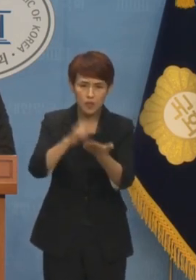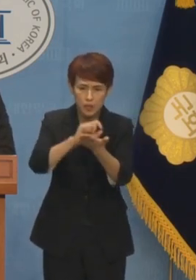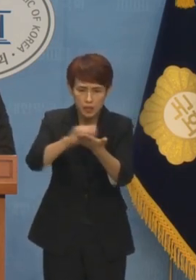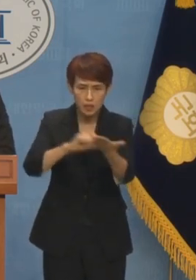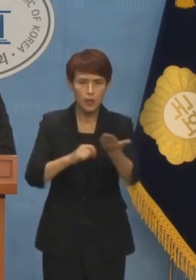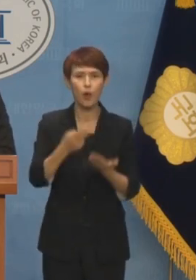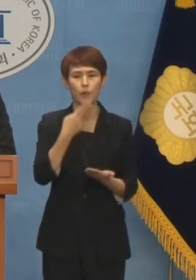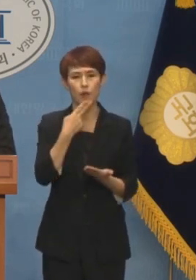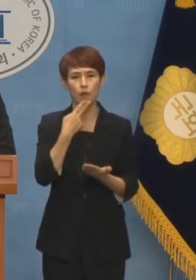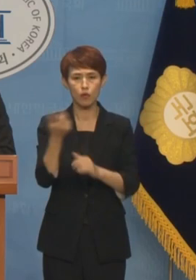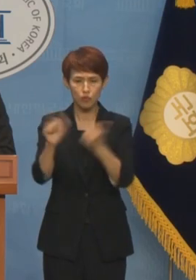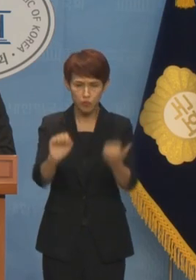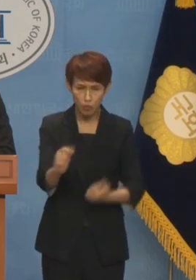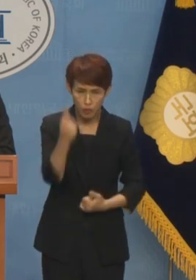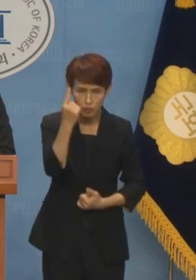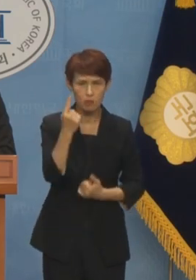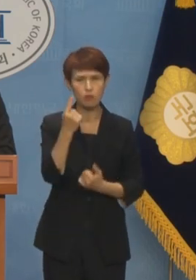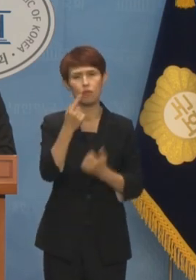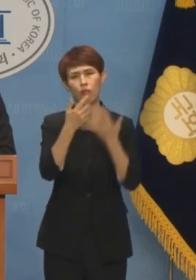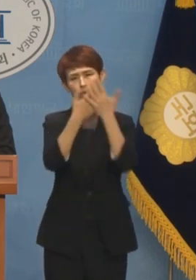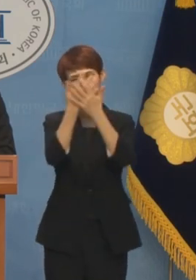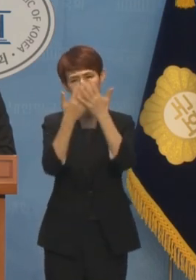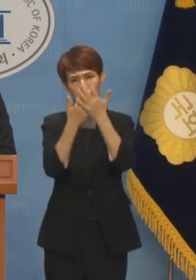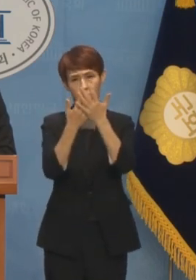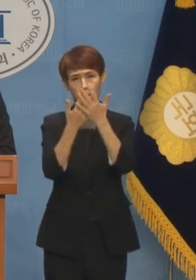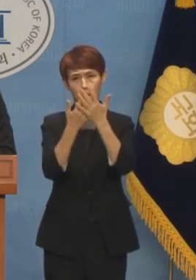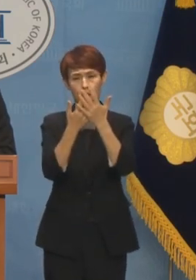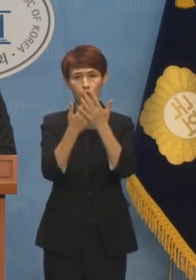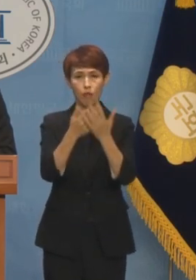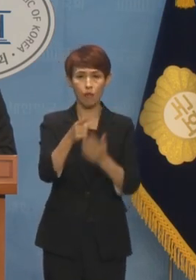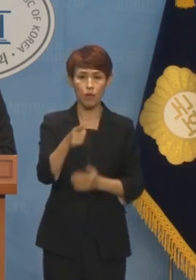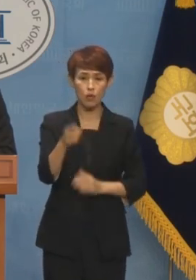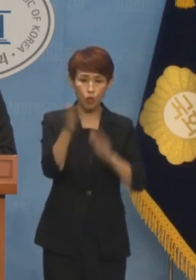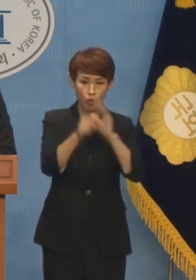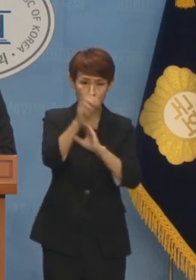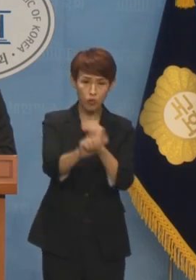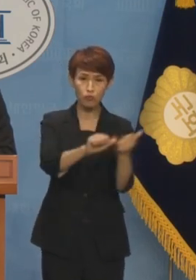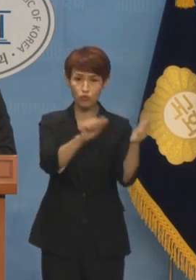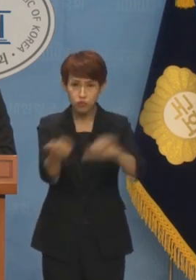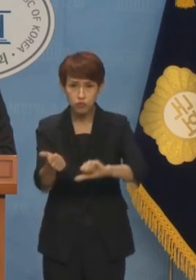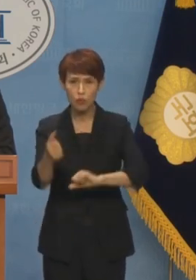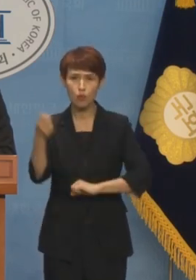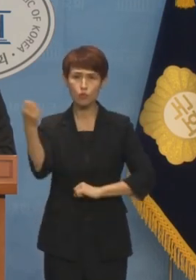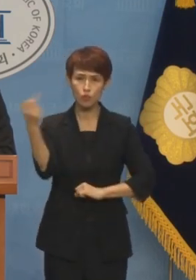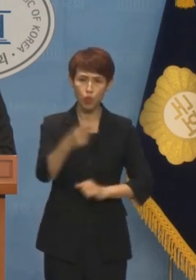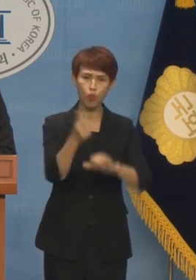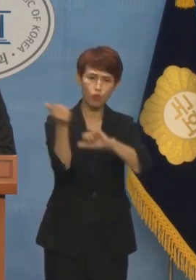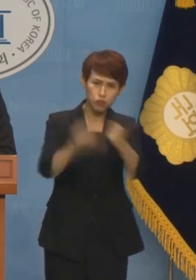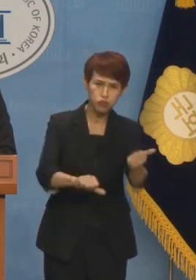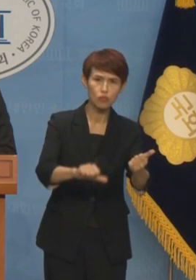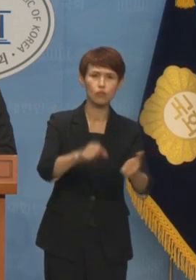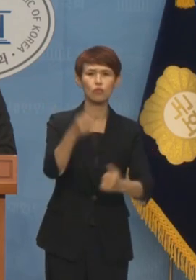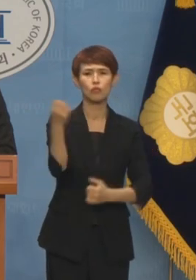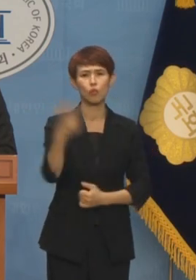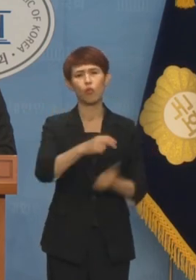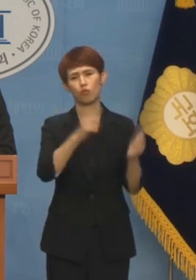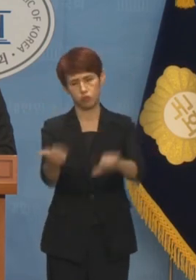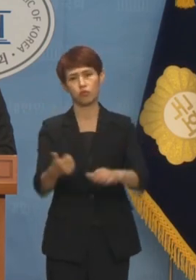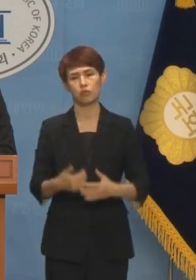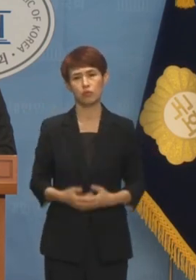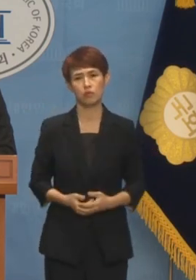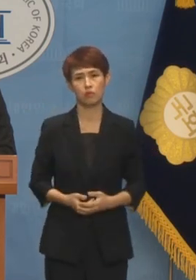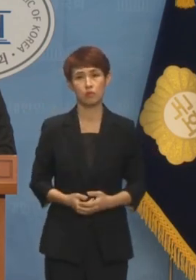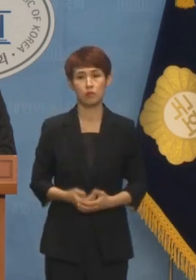사망의 원인을 알 수는 없으나 이와 비슷한 죽음이 올해 들어 끊이지 않고 있습니다.